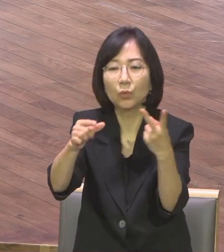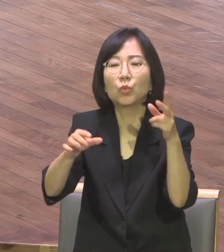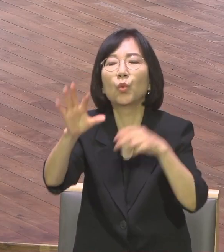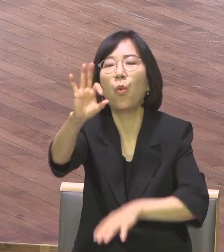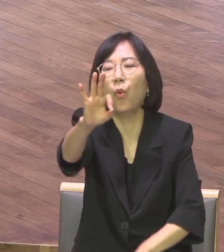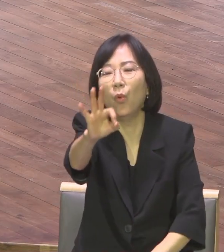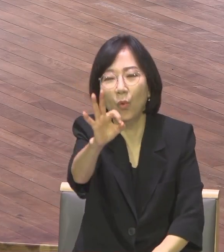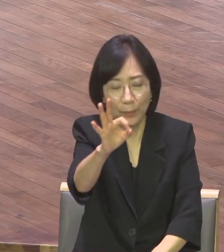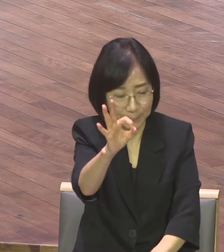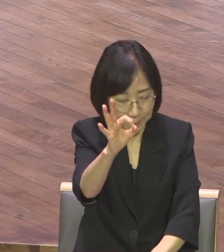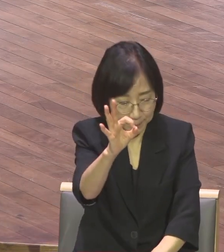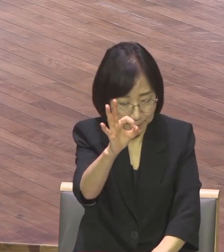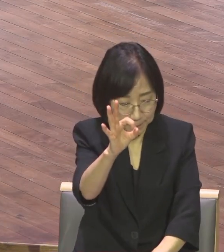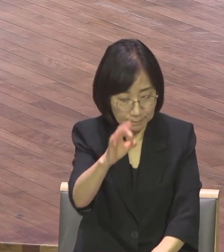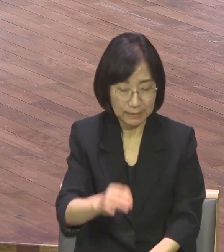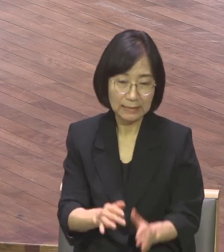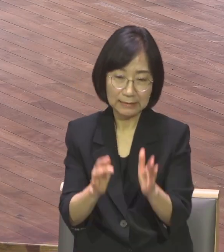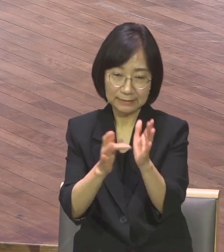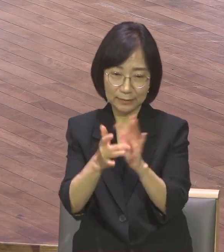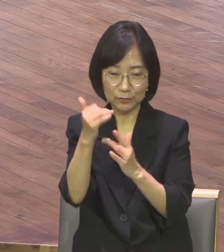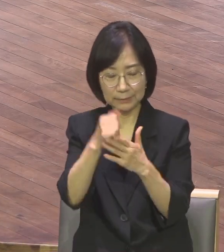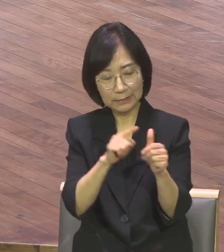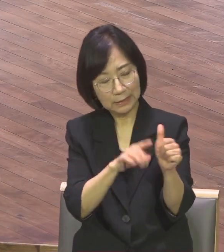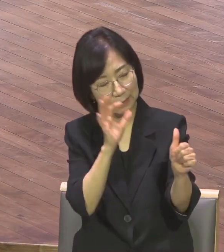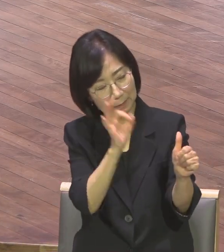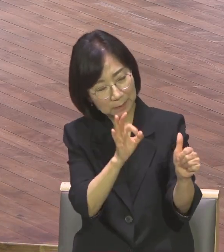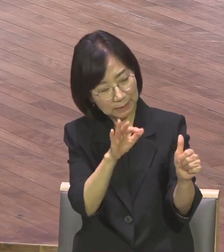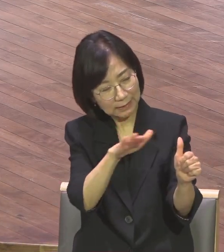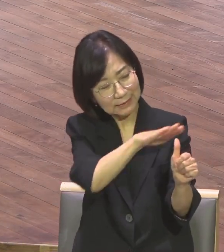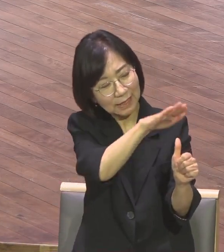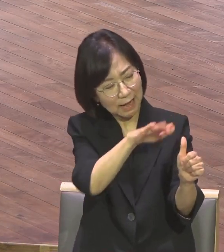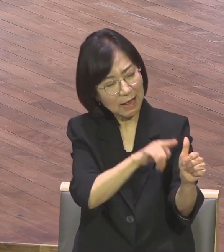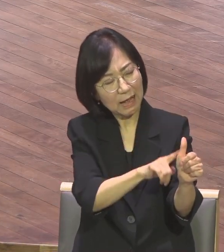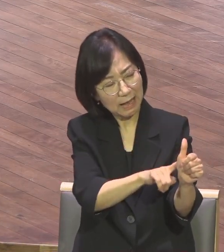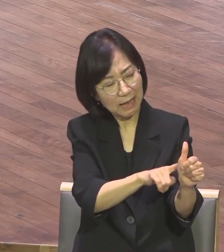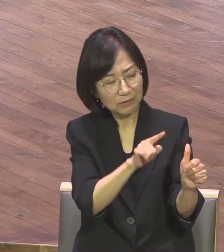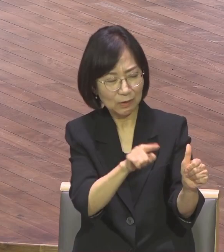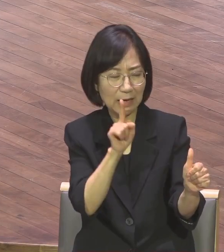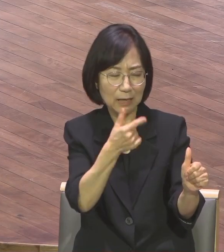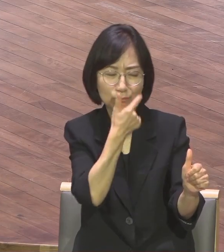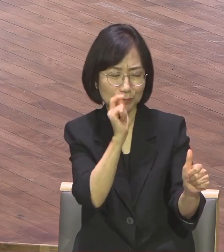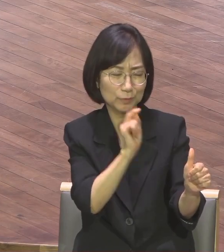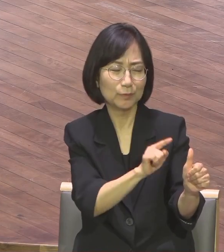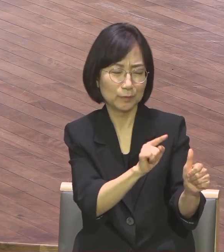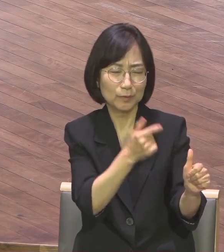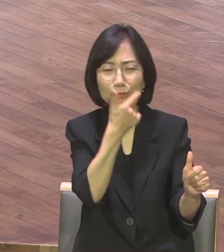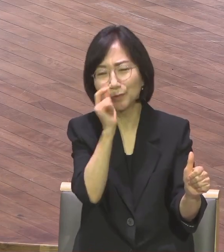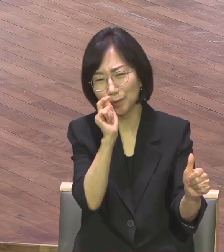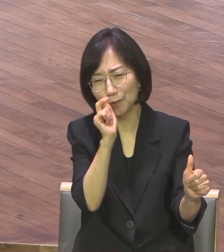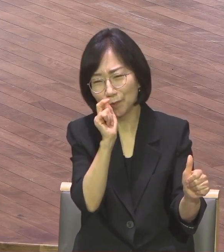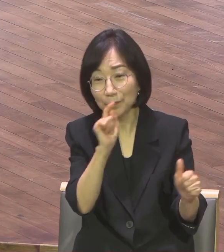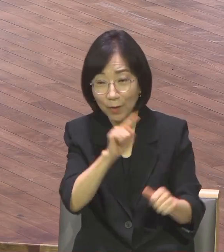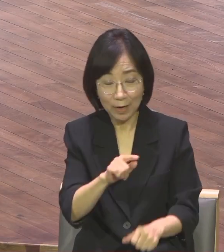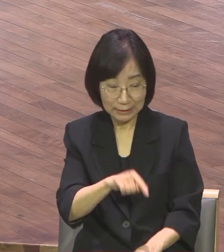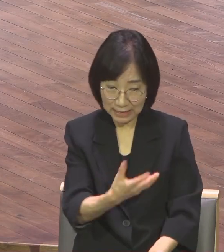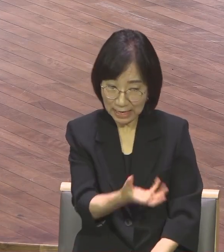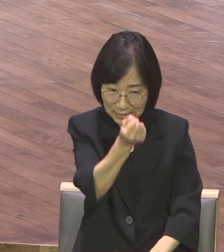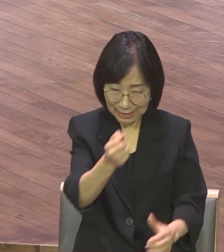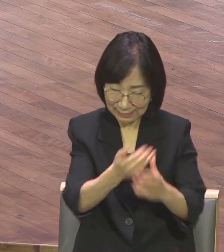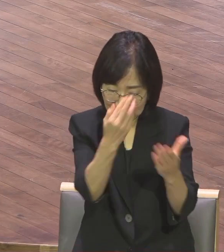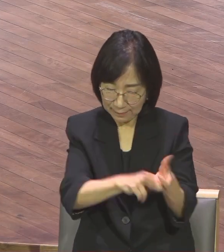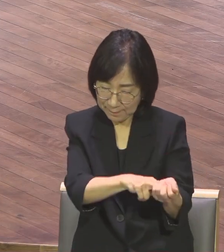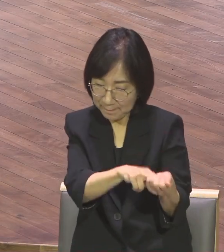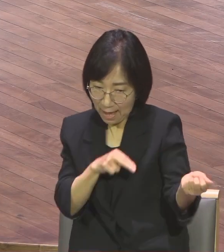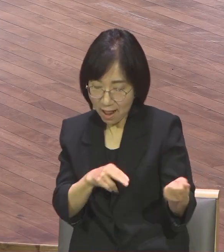21절입니다. 예수께서 그를 보시고 사랑하사 이르시되 내게 아직도 한 가지 부족한 것이 있으니 가서 내게 있는 것을